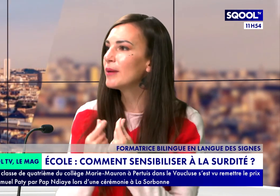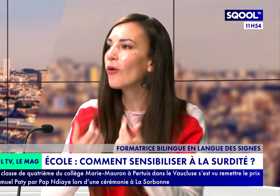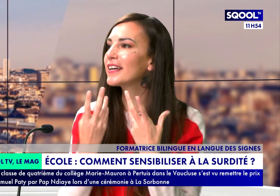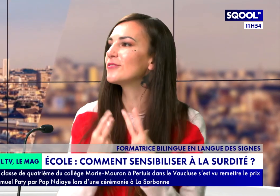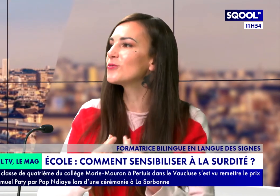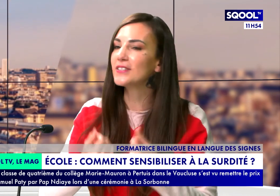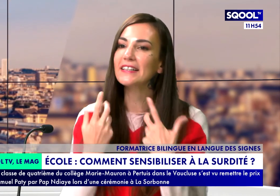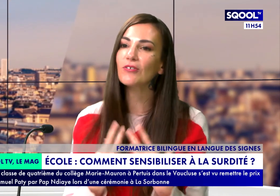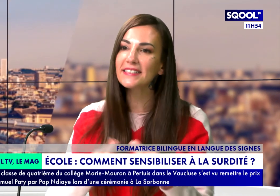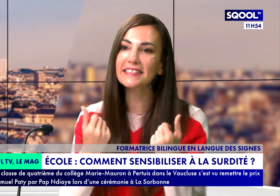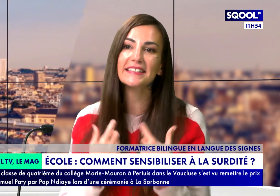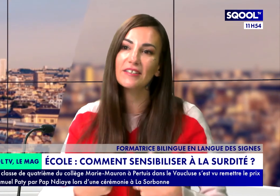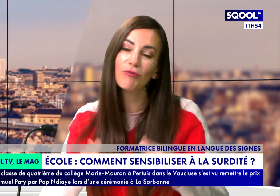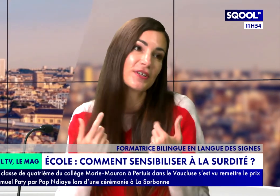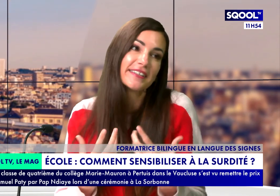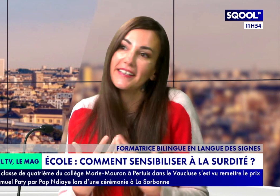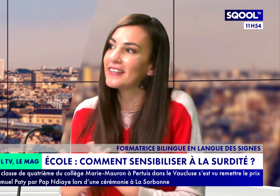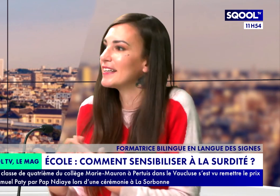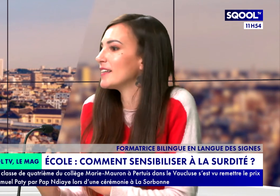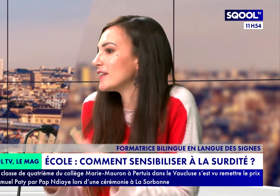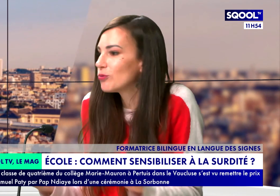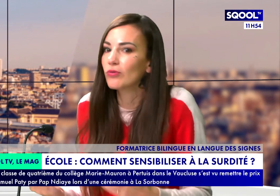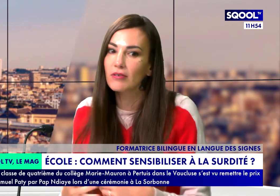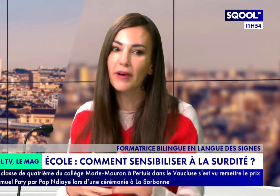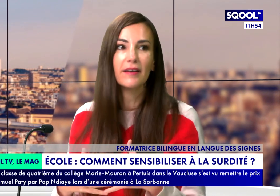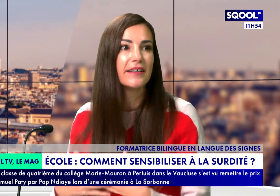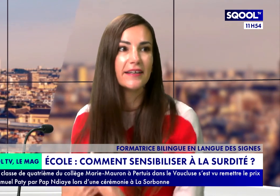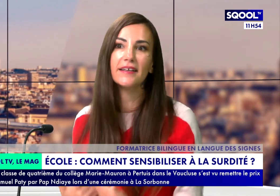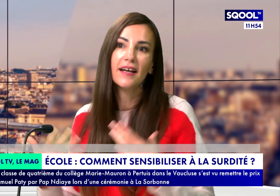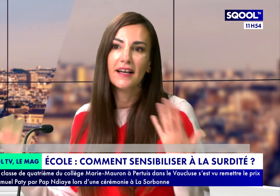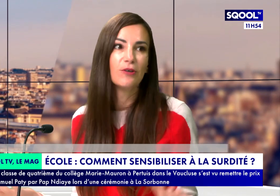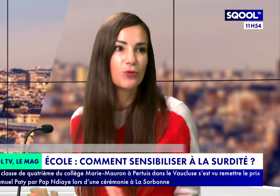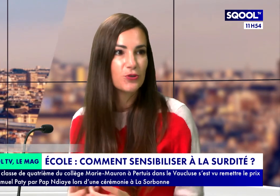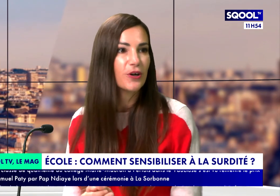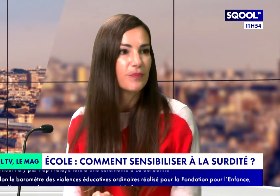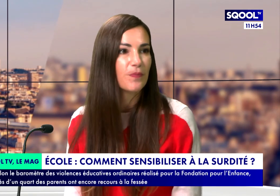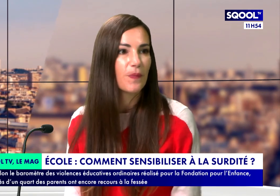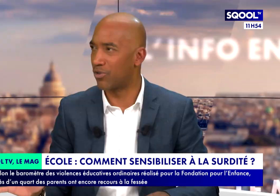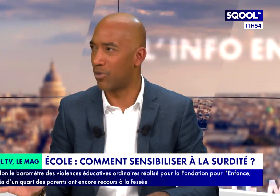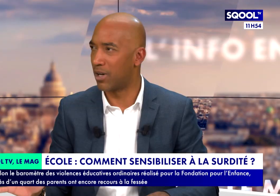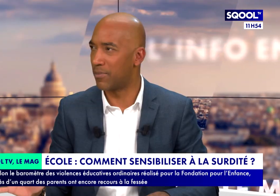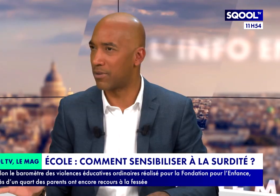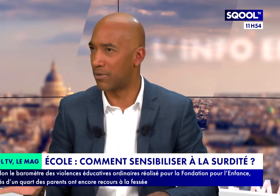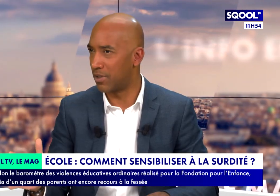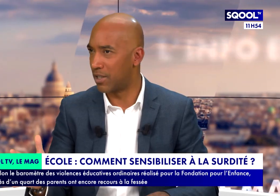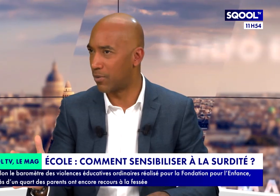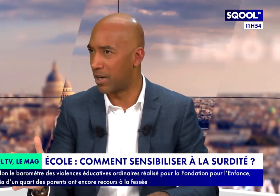manquait de cette langue des signes très fluide et dont... Même dans le remake américain, je crois, parce qu'ils sont allés